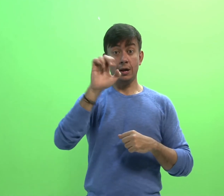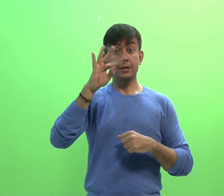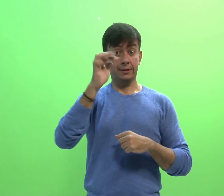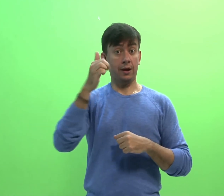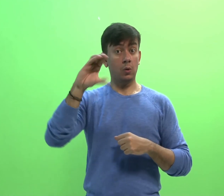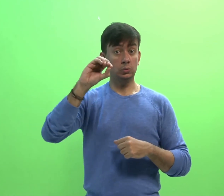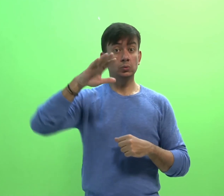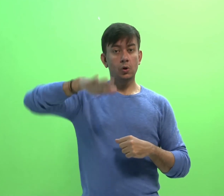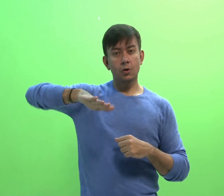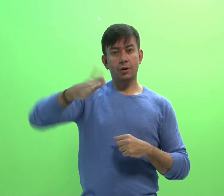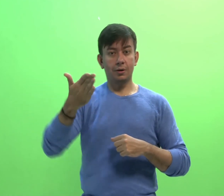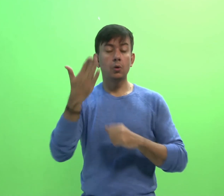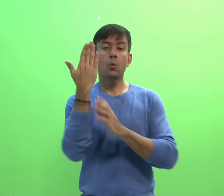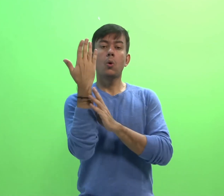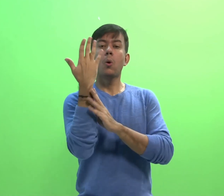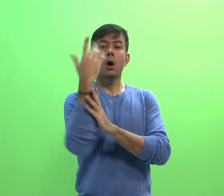vai ser sequencial